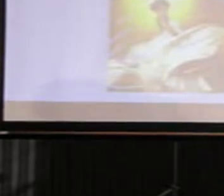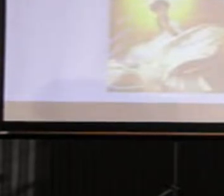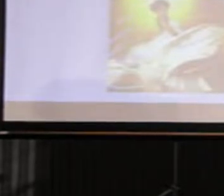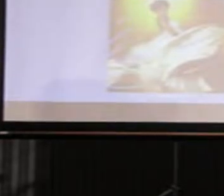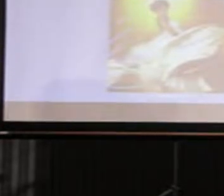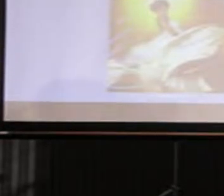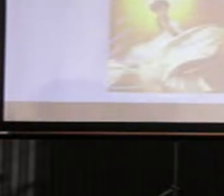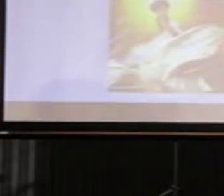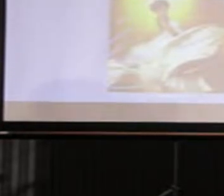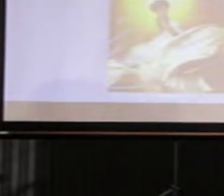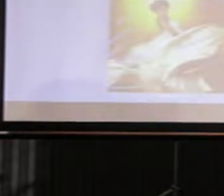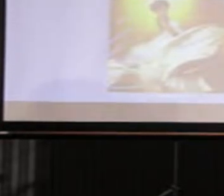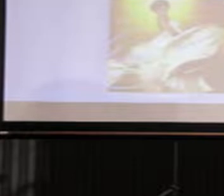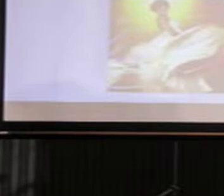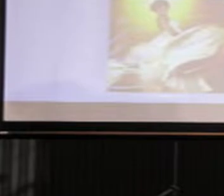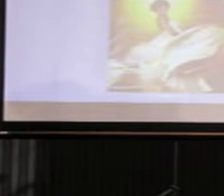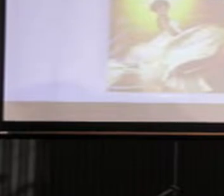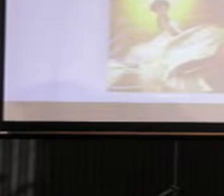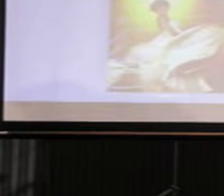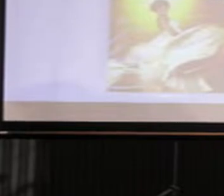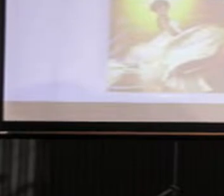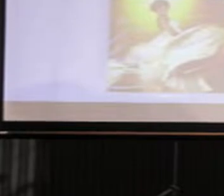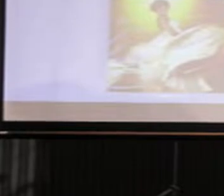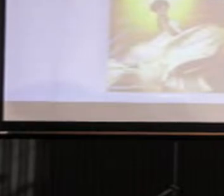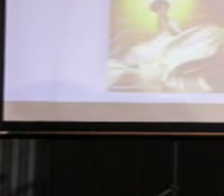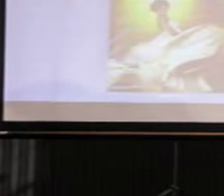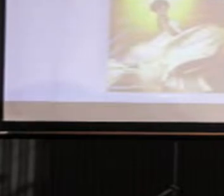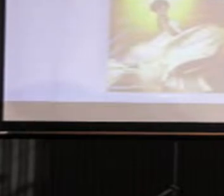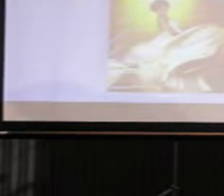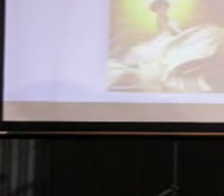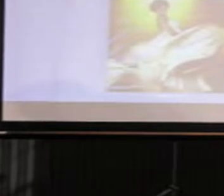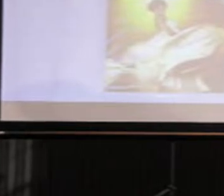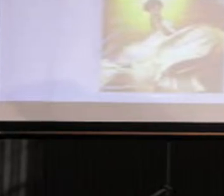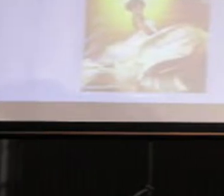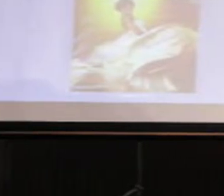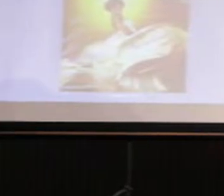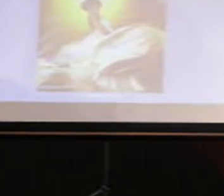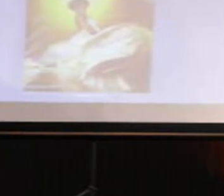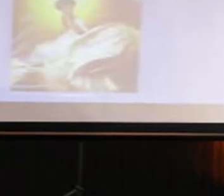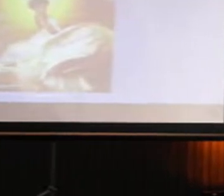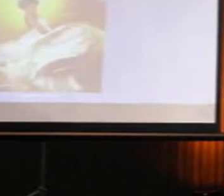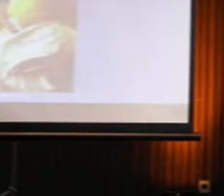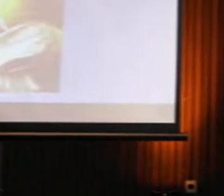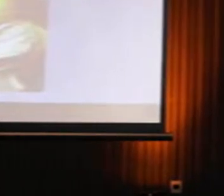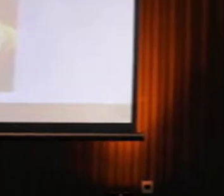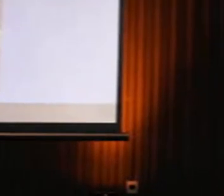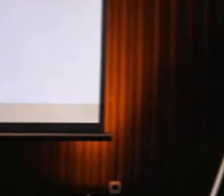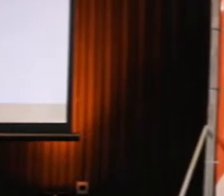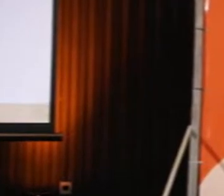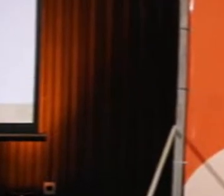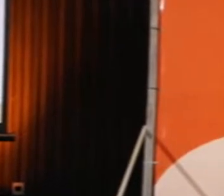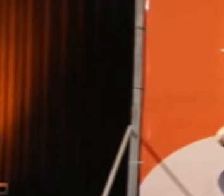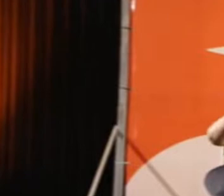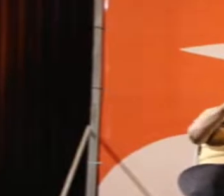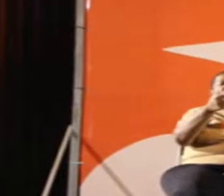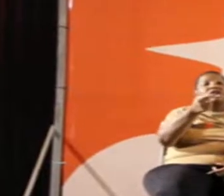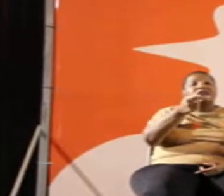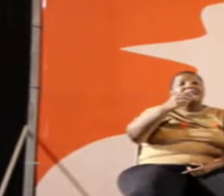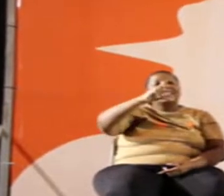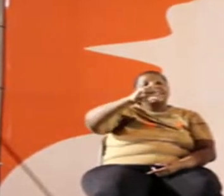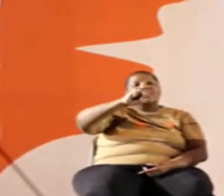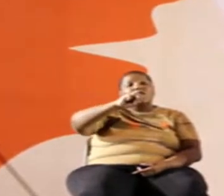Dá meu doce, é meu também. Sabe? Isso é uma capa de um disco de 1978 de